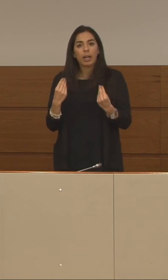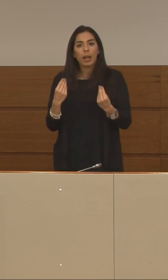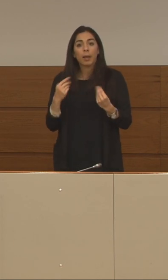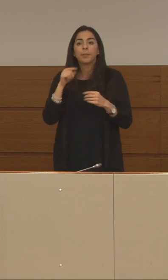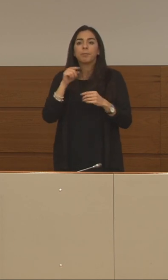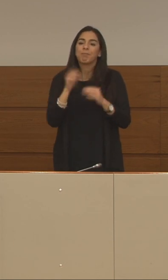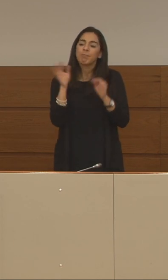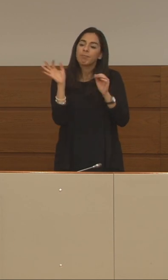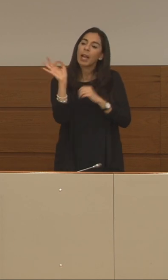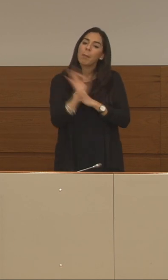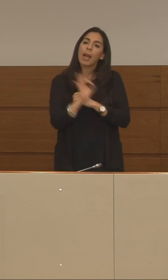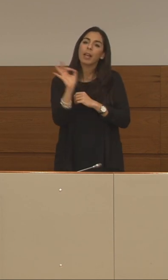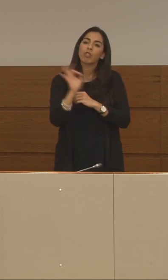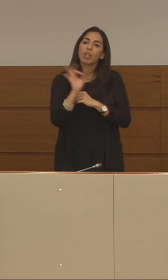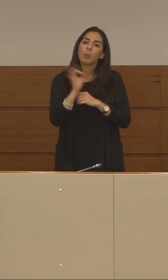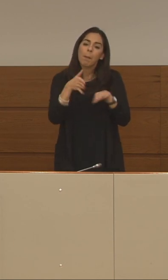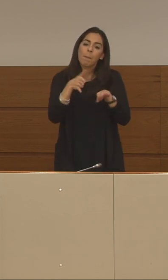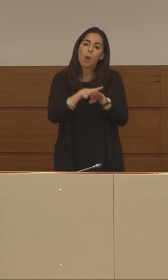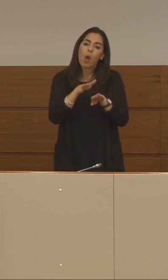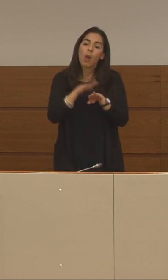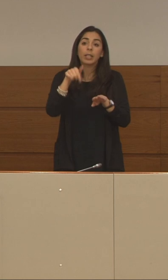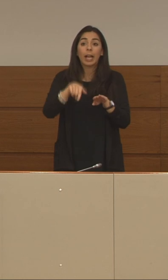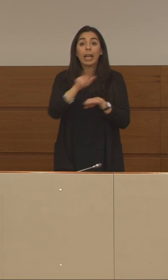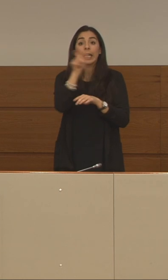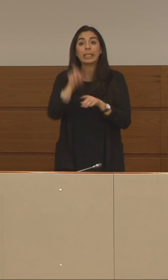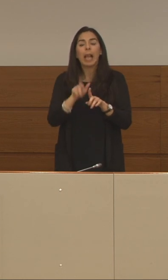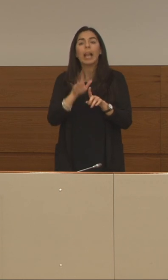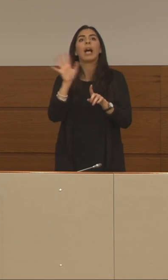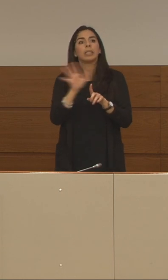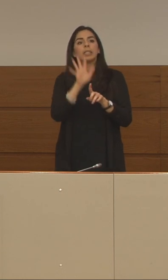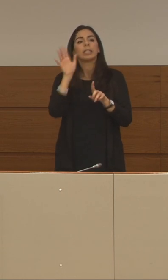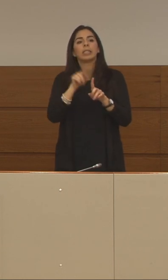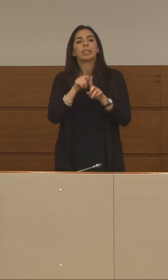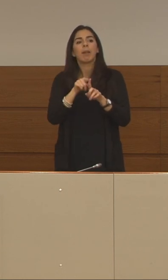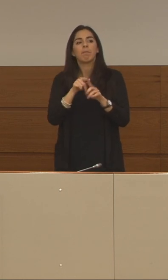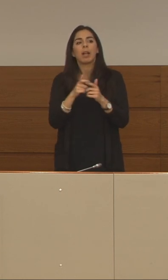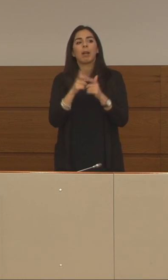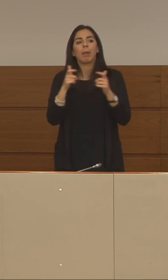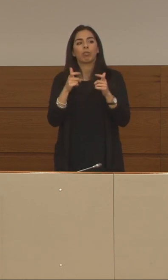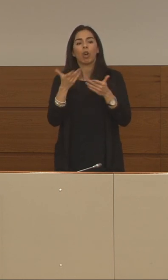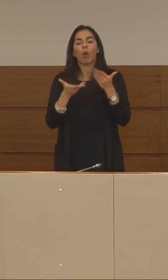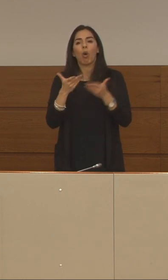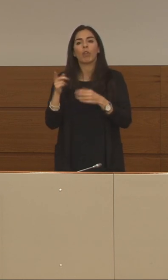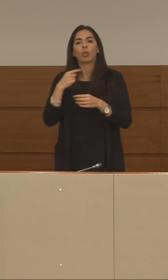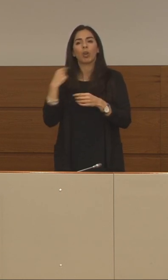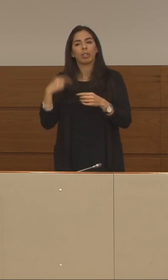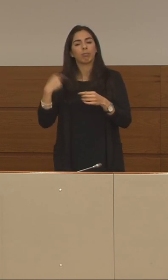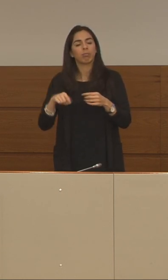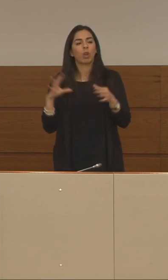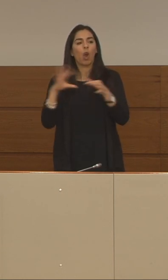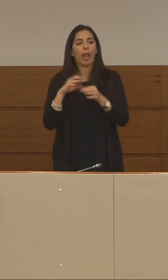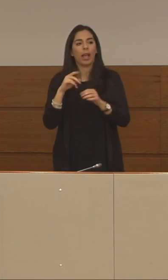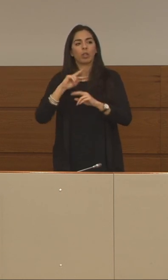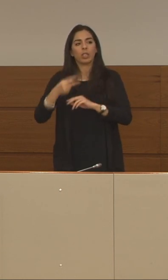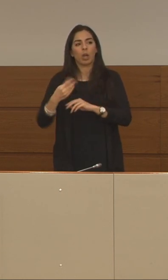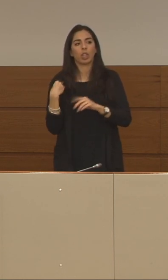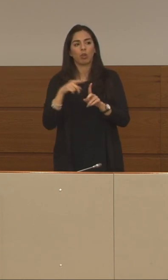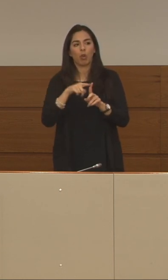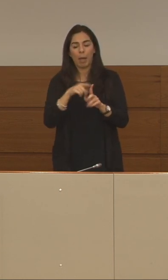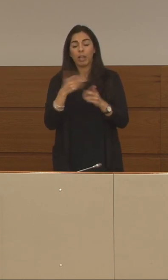letalità italiano sembra essere più elevato mi collego anche alla seconda domanda rispetto a quello riscontrato